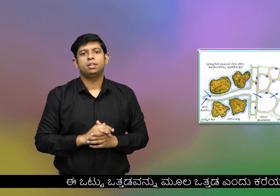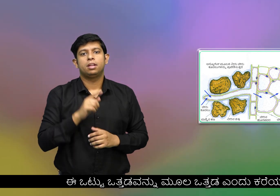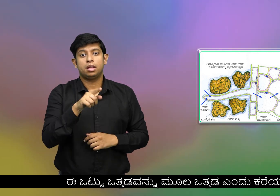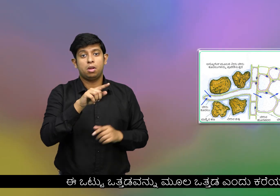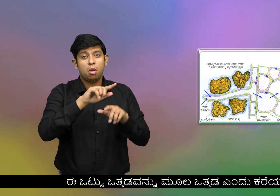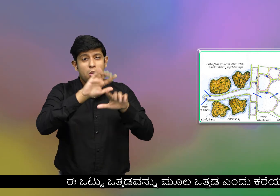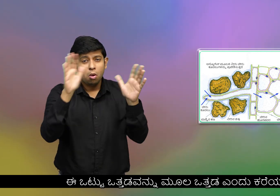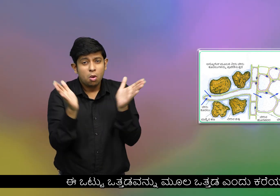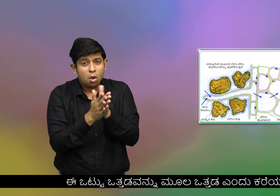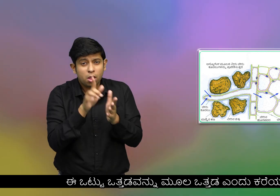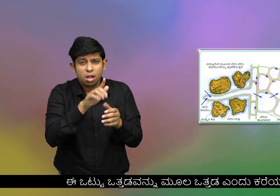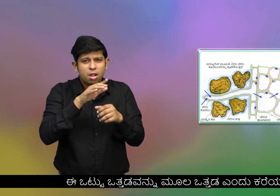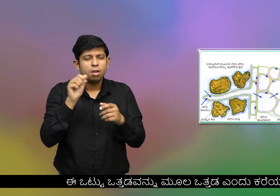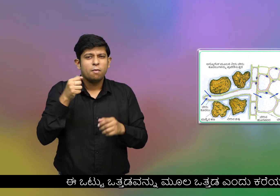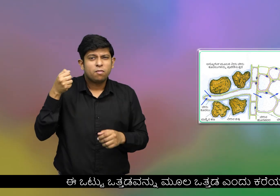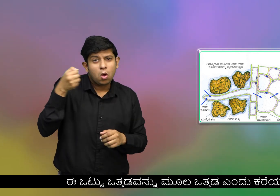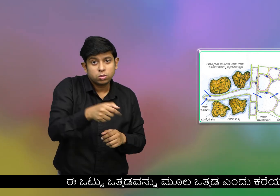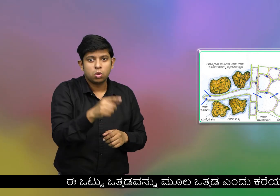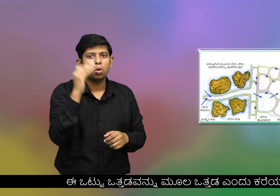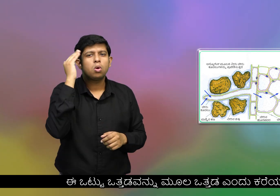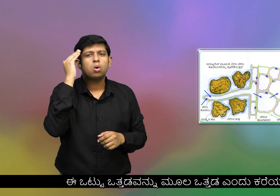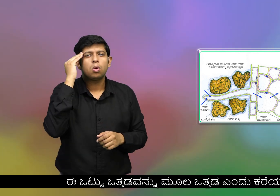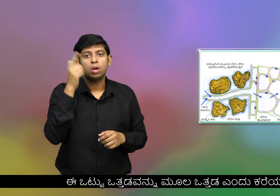ಈ ಒಟ್ಟು ಒತ್ತಡವನ್ನು ಮೂಲ ಒತ್ತಡ ಎಂದು ಕರೆಯಲಾಗುತ್ತದೆ.